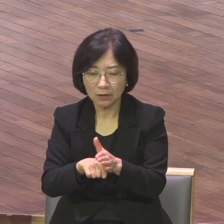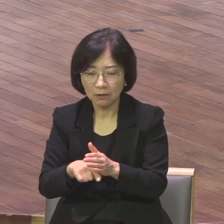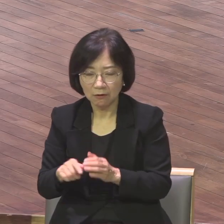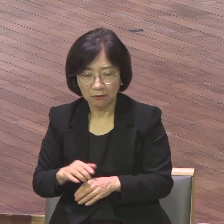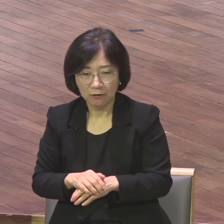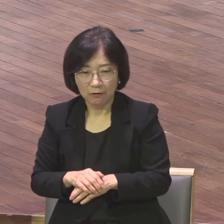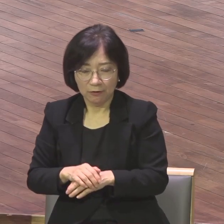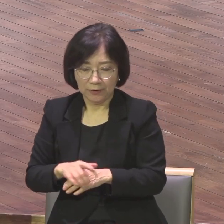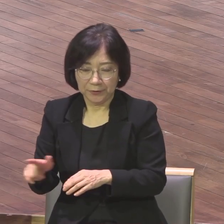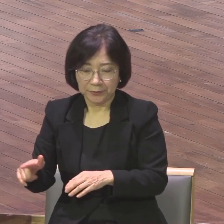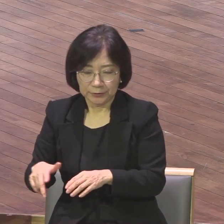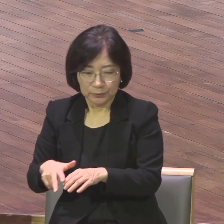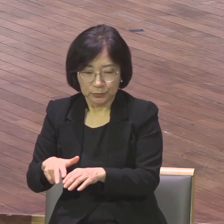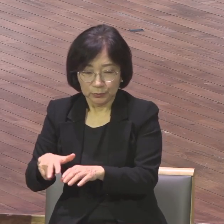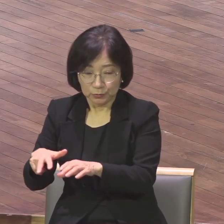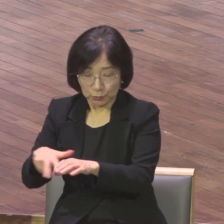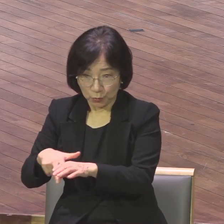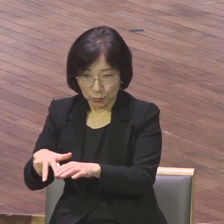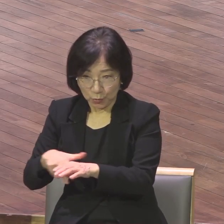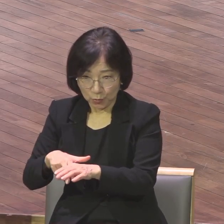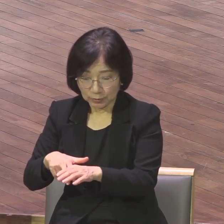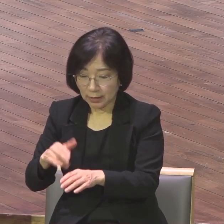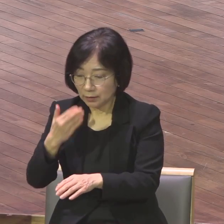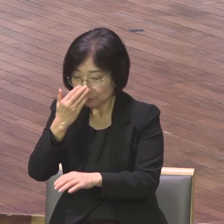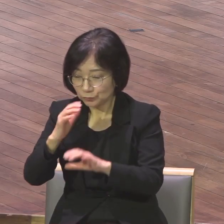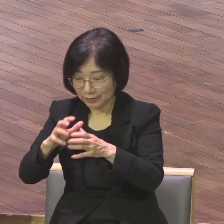요걸 주고 목적이 그거예요.